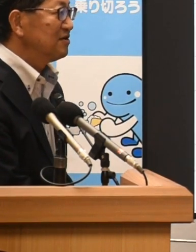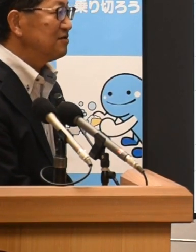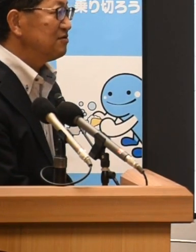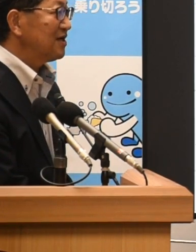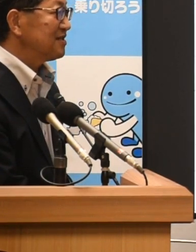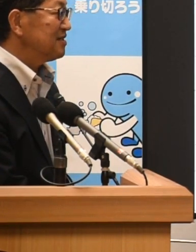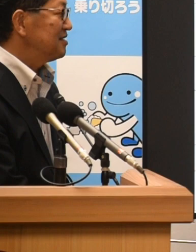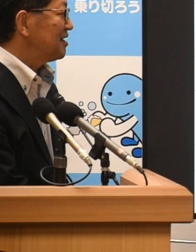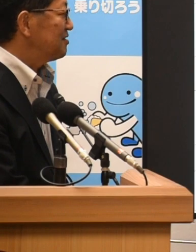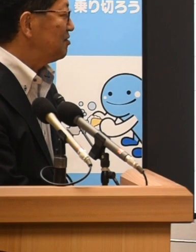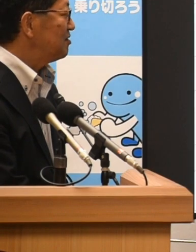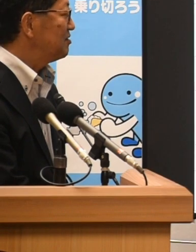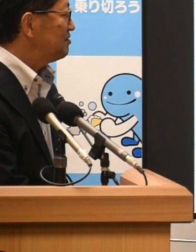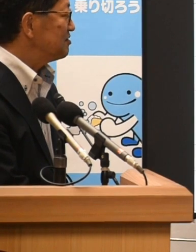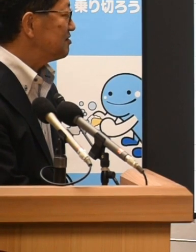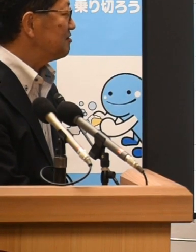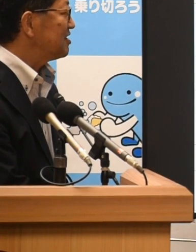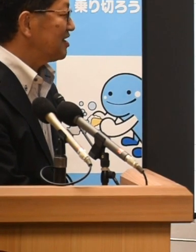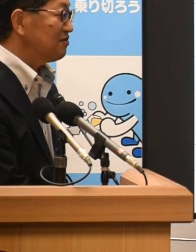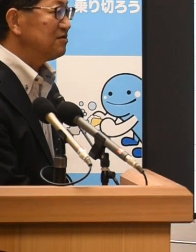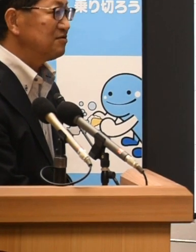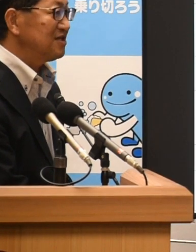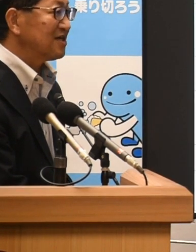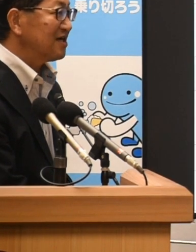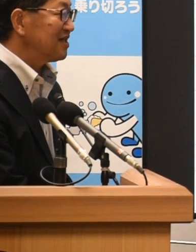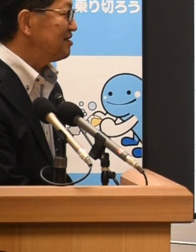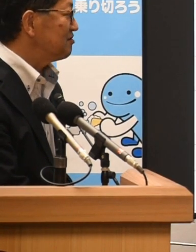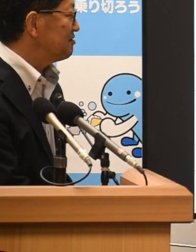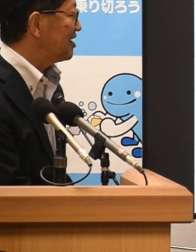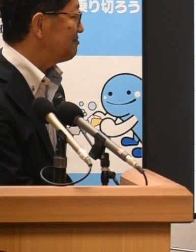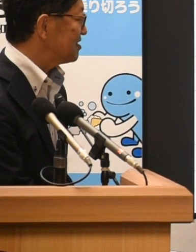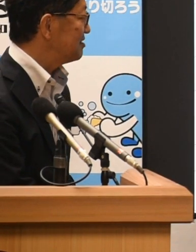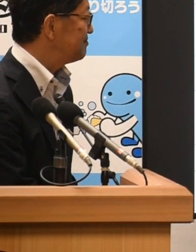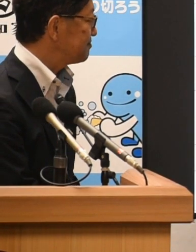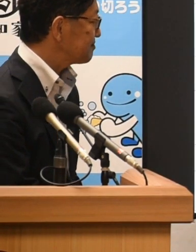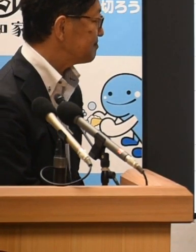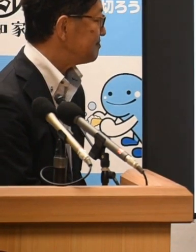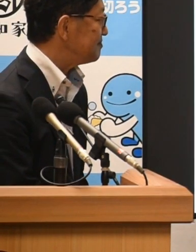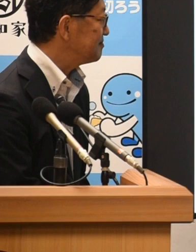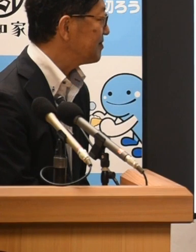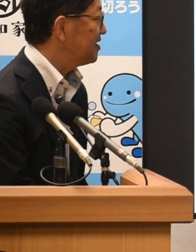戒という判断のを据え置きたいというふうに考えているところであります。